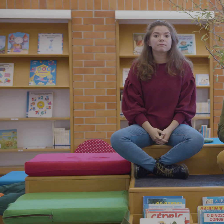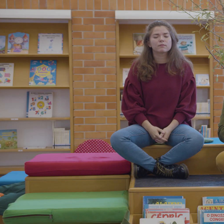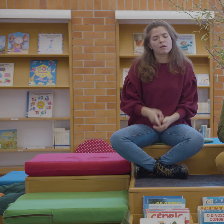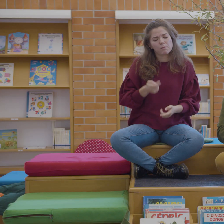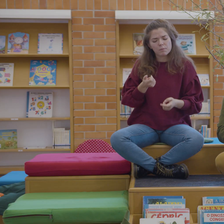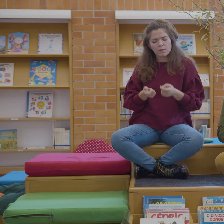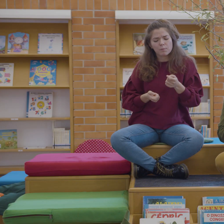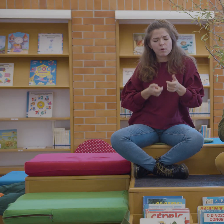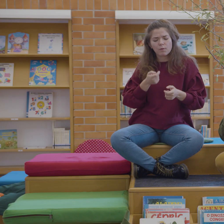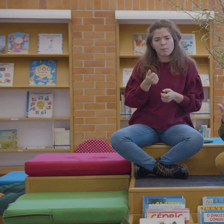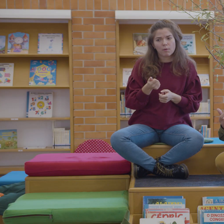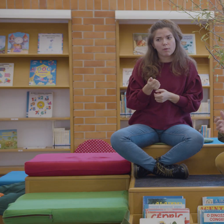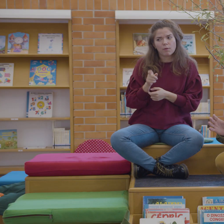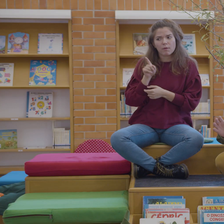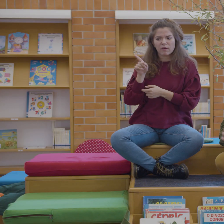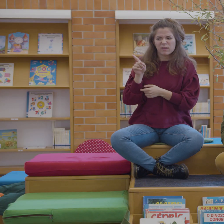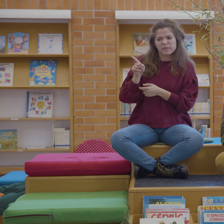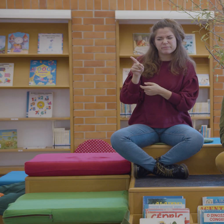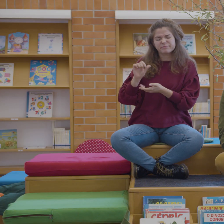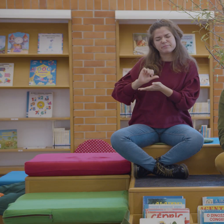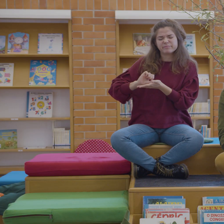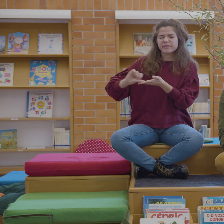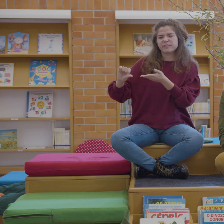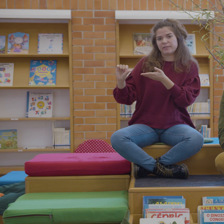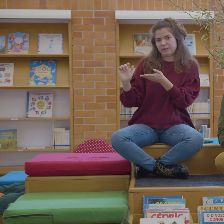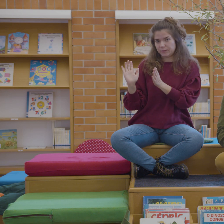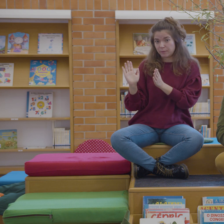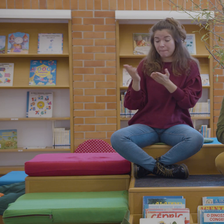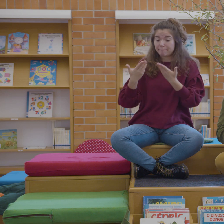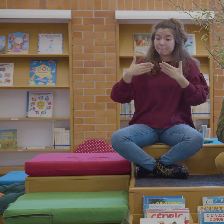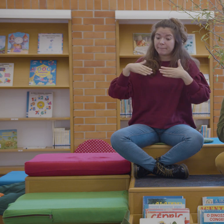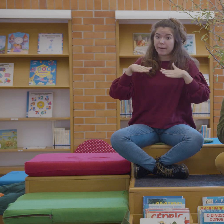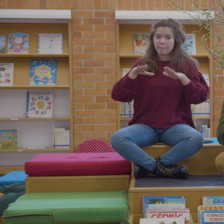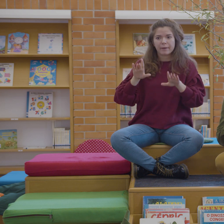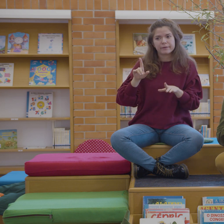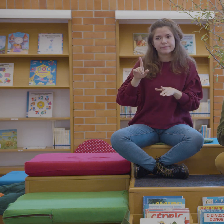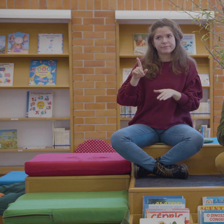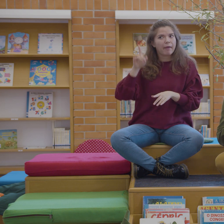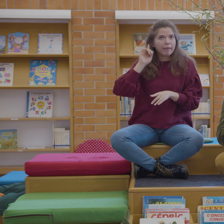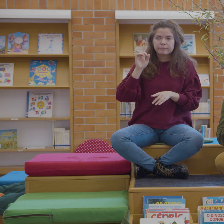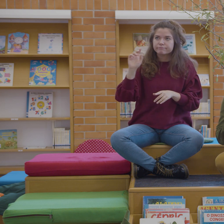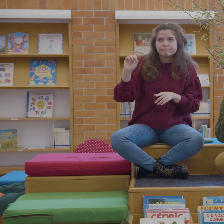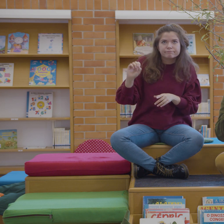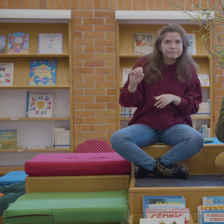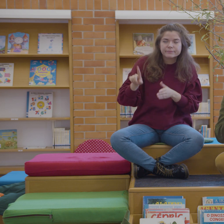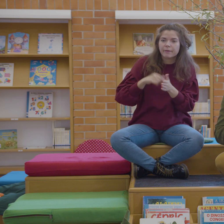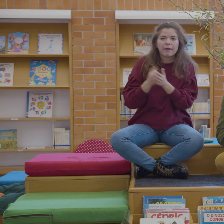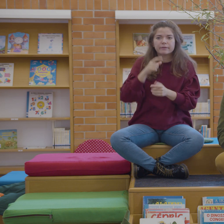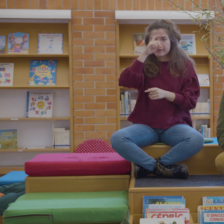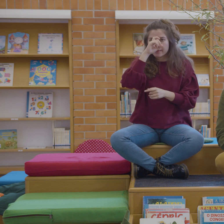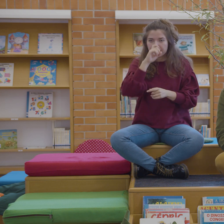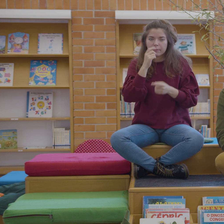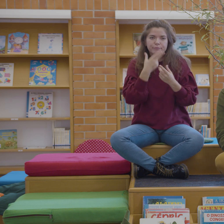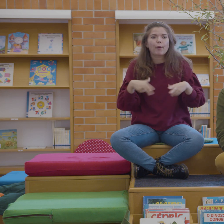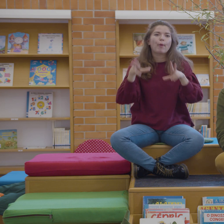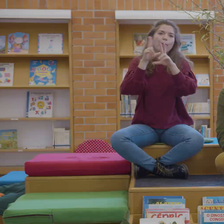Aos poucos, eles iam desistindo. Mas havia sempre um dia que alguém se lembrava de